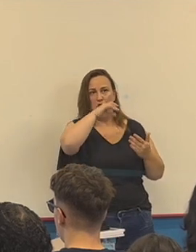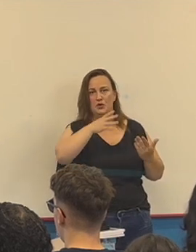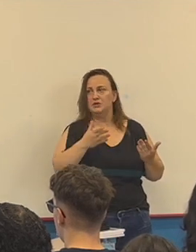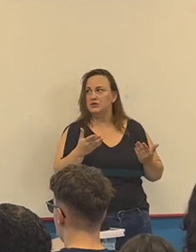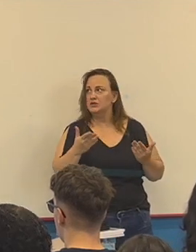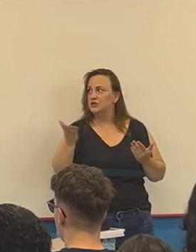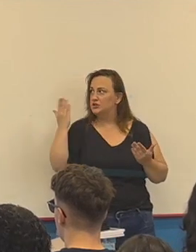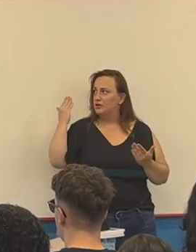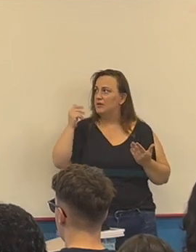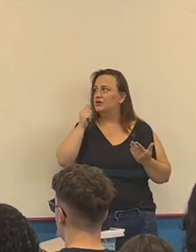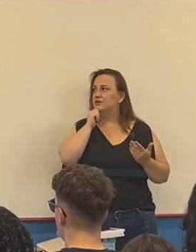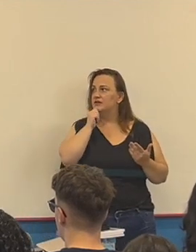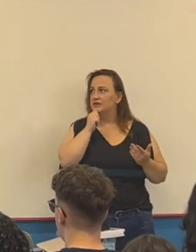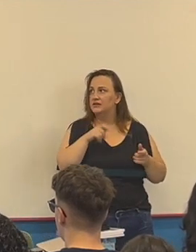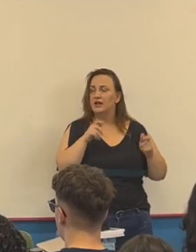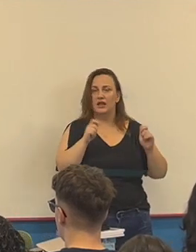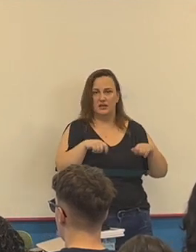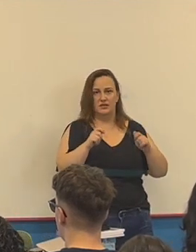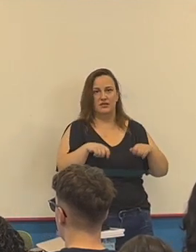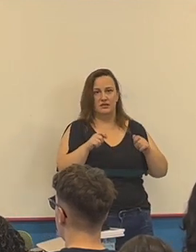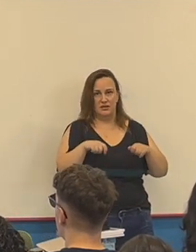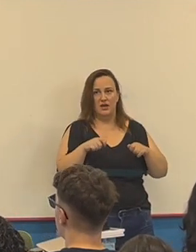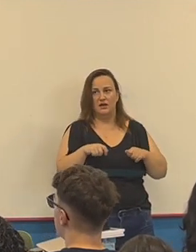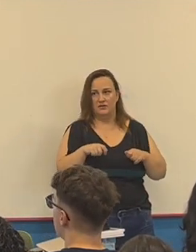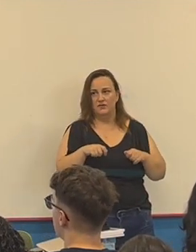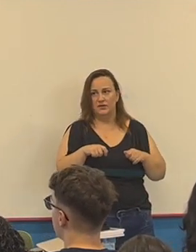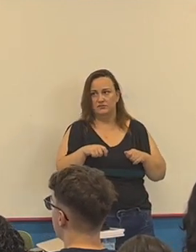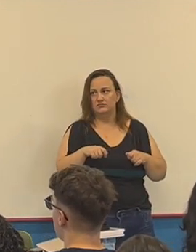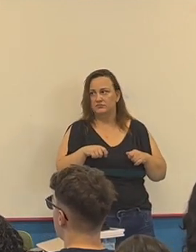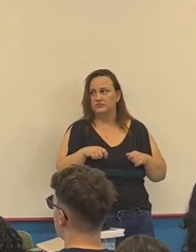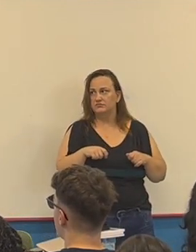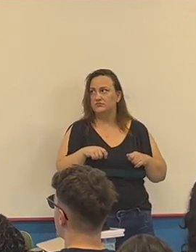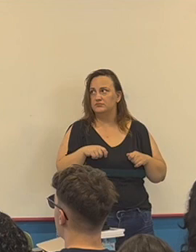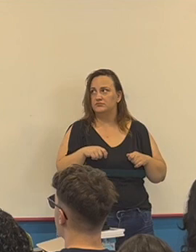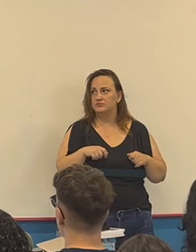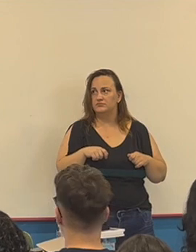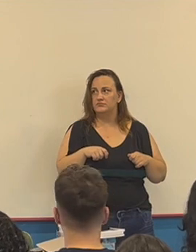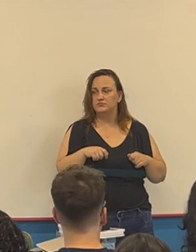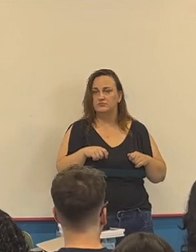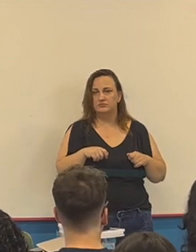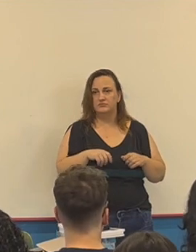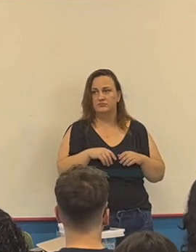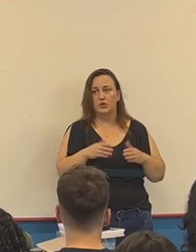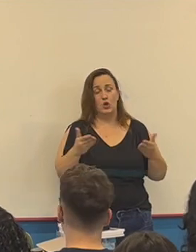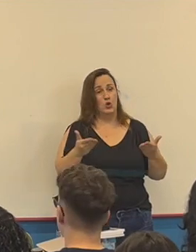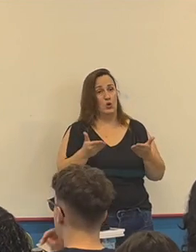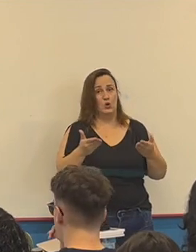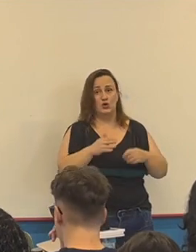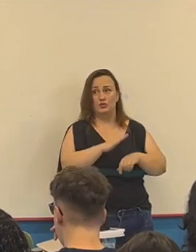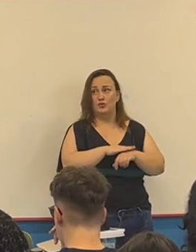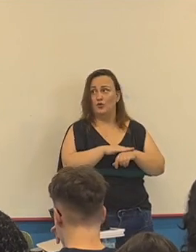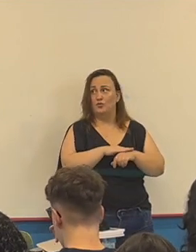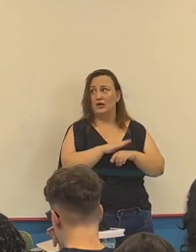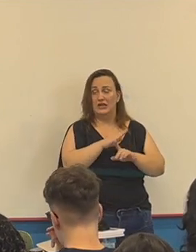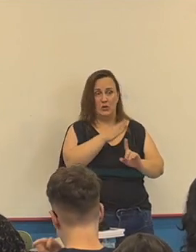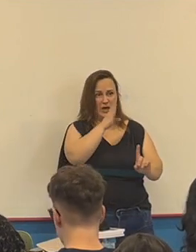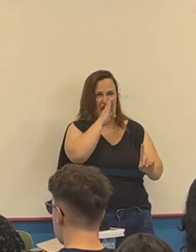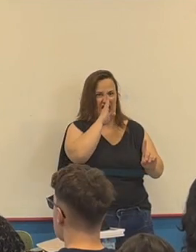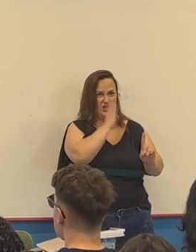essa questão do uso da metáfora para você falar sobre qualquer coisa. Hoje em dia, a arte está muito ligada ao